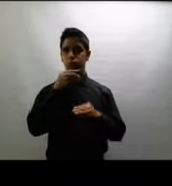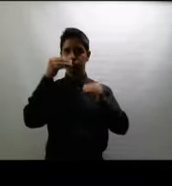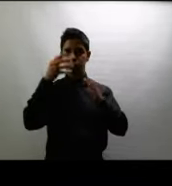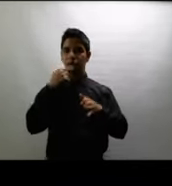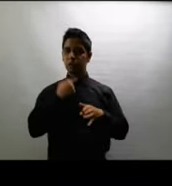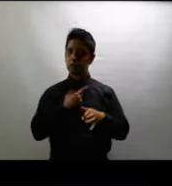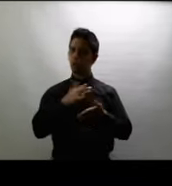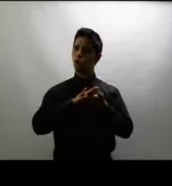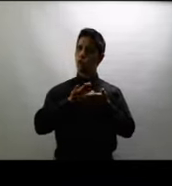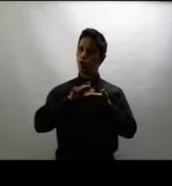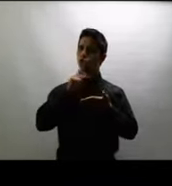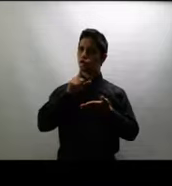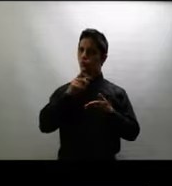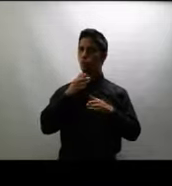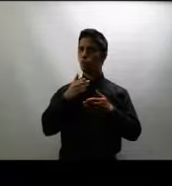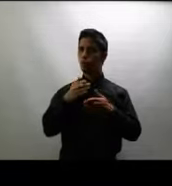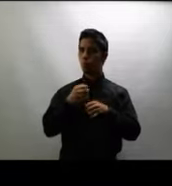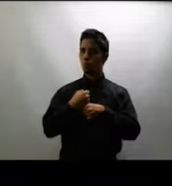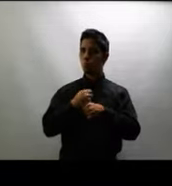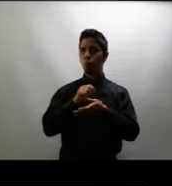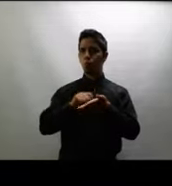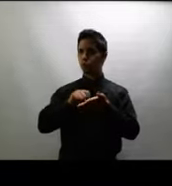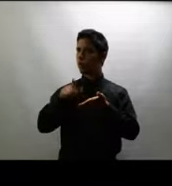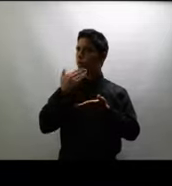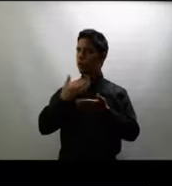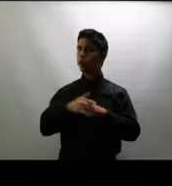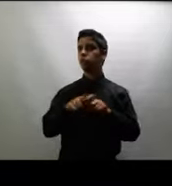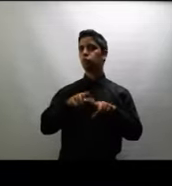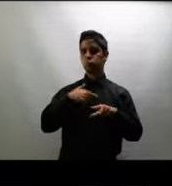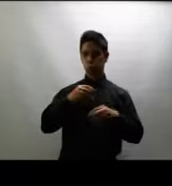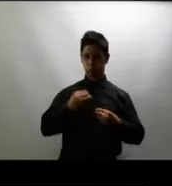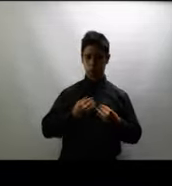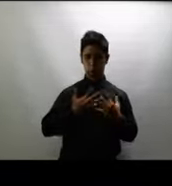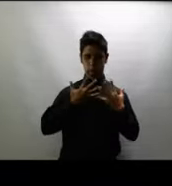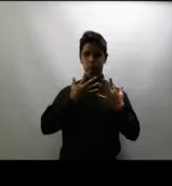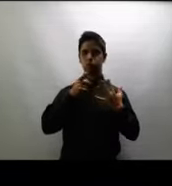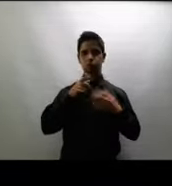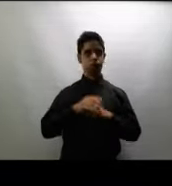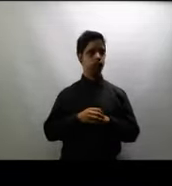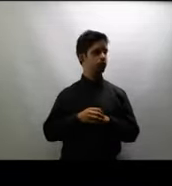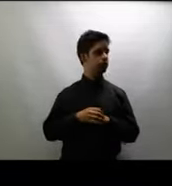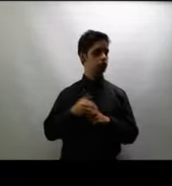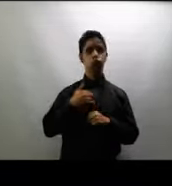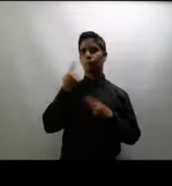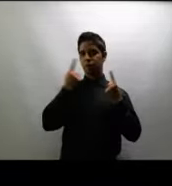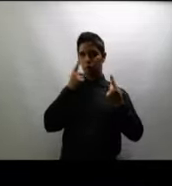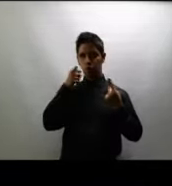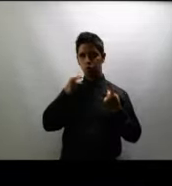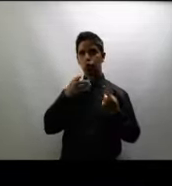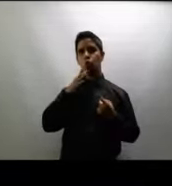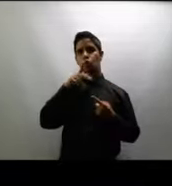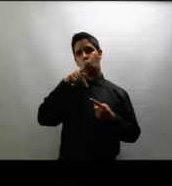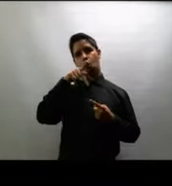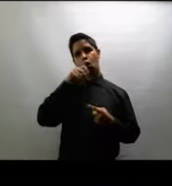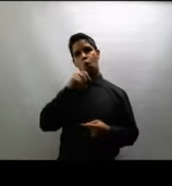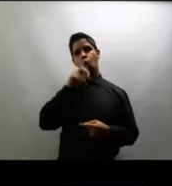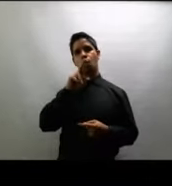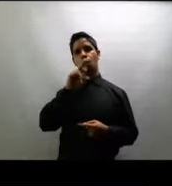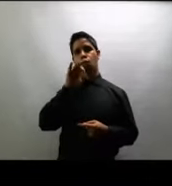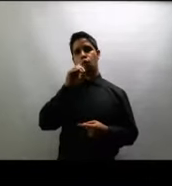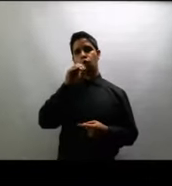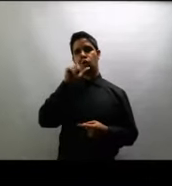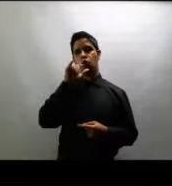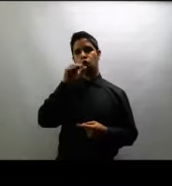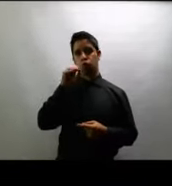yo jamás pensé que yo iba a hacer esto, honestamente. Wow. Pues yo quería grabarla. Era tu portfolio de compositora, vamos. No pensé jamás hacer el